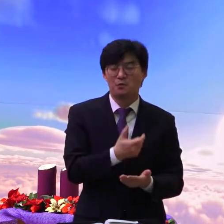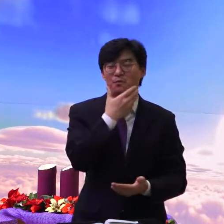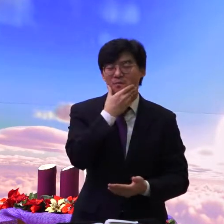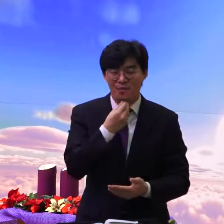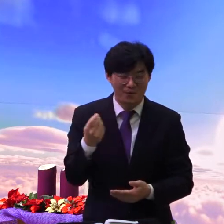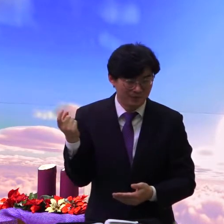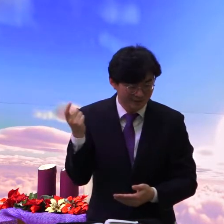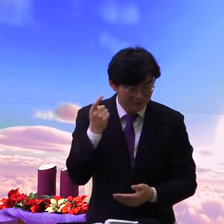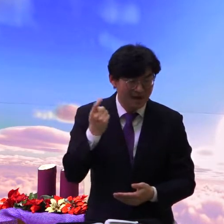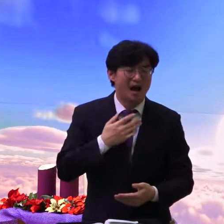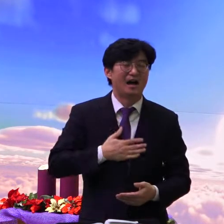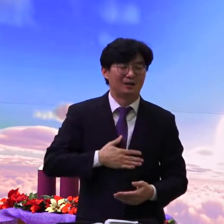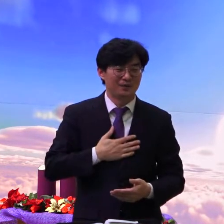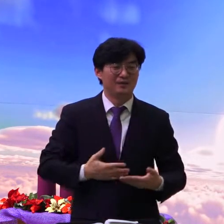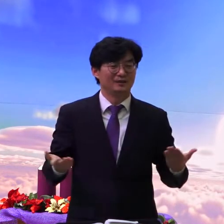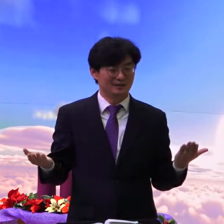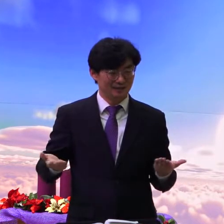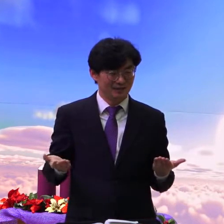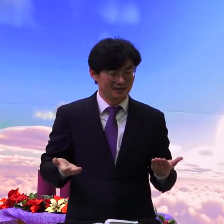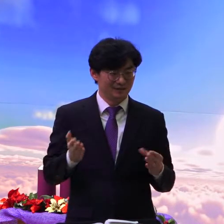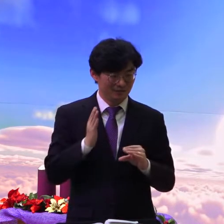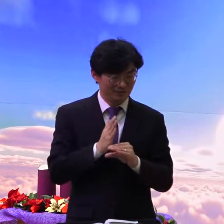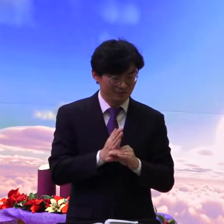일꾼으로 살았습니다.